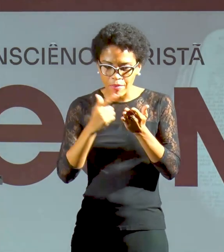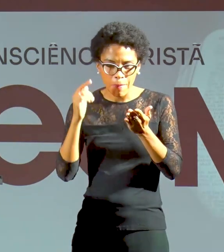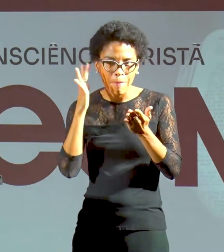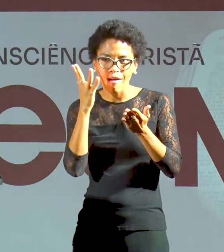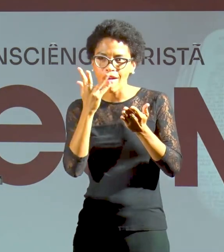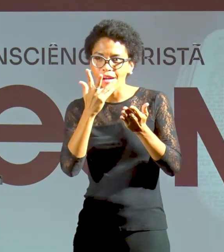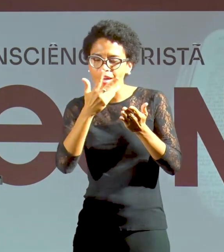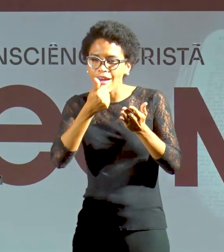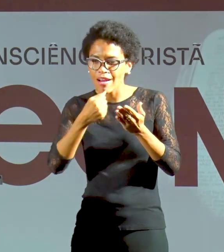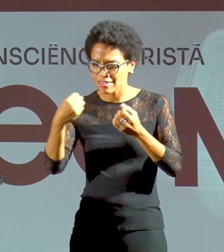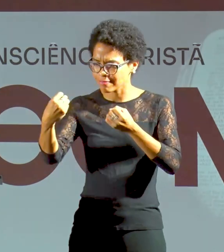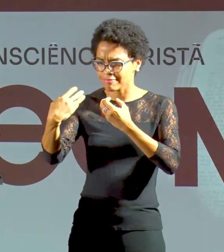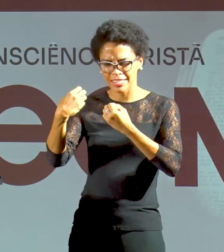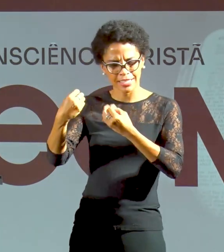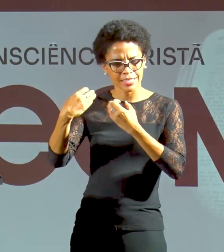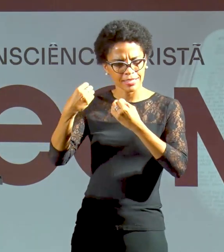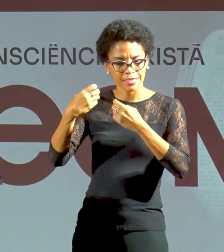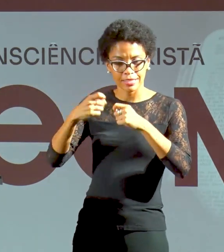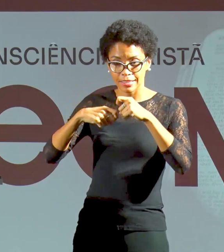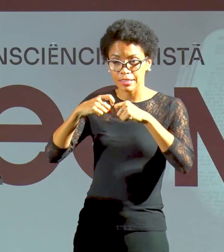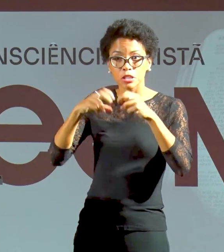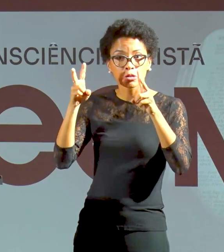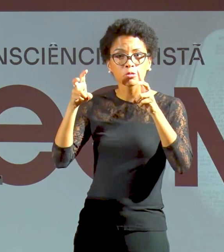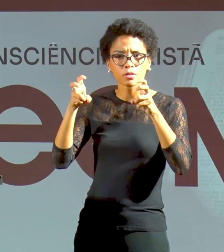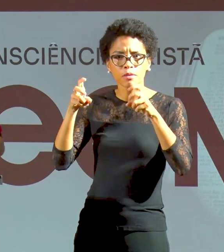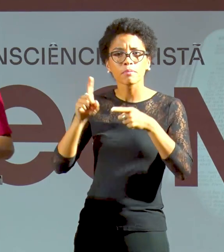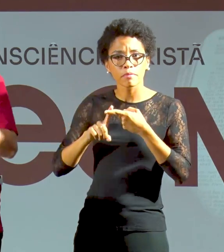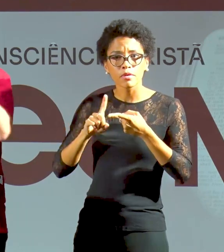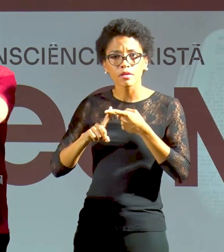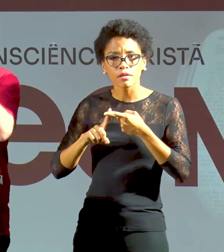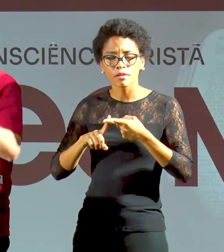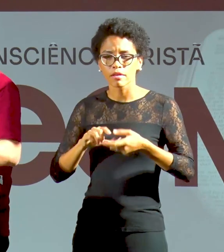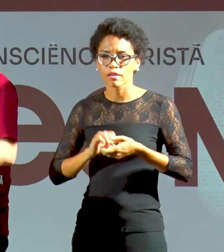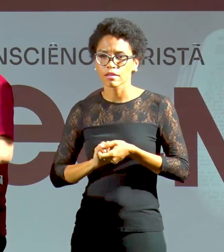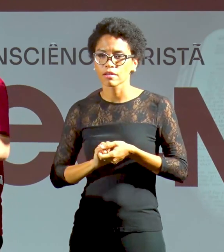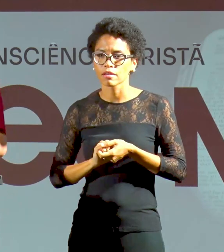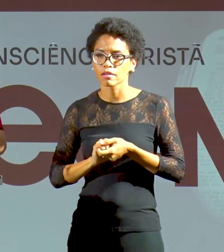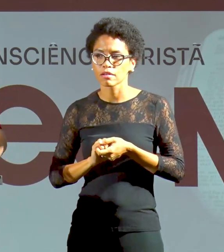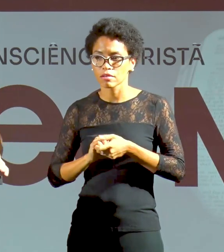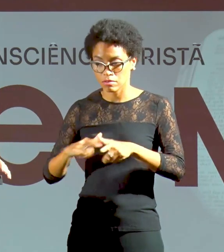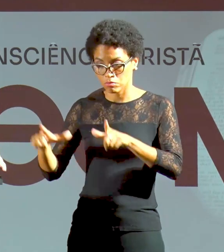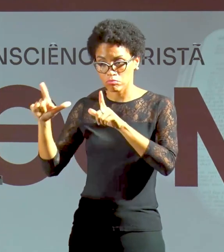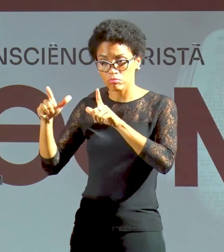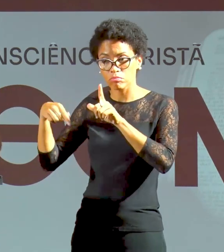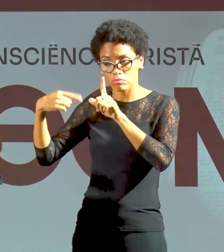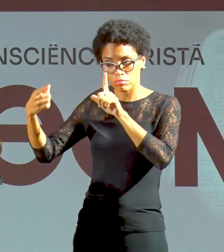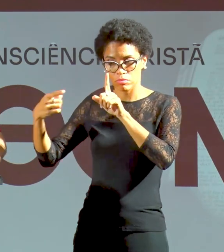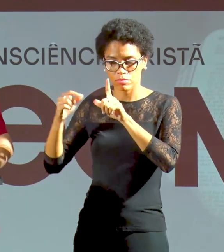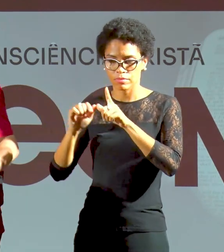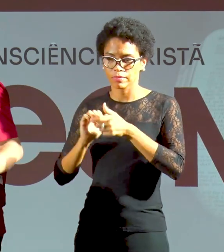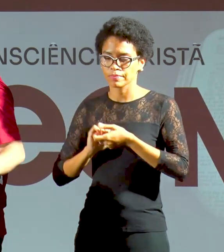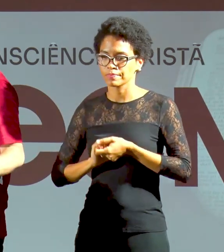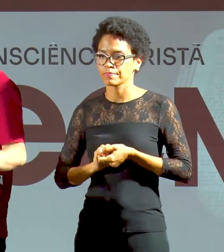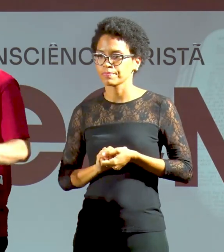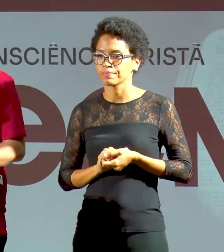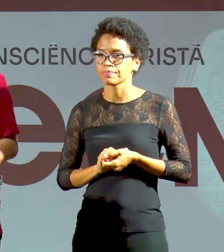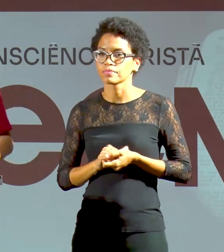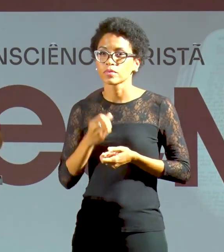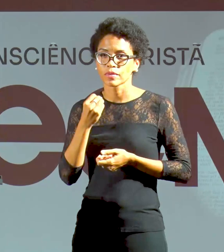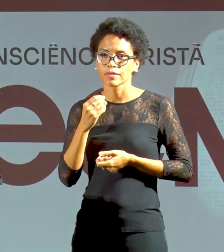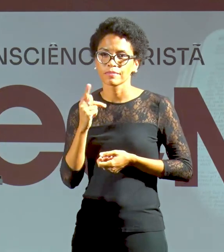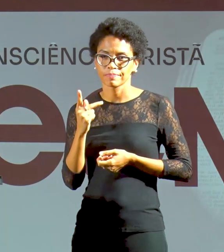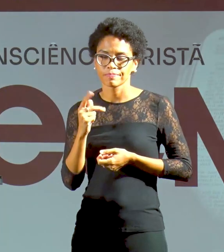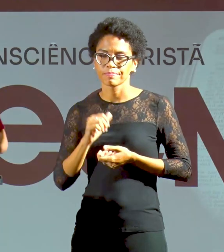a respeito da nossa sexualidade e eu quero dividir isso com você pode passar o slide muito bem